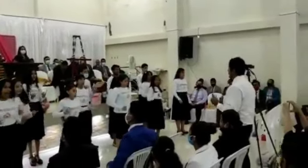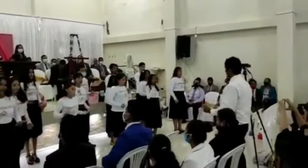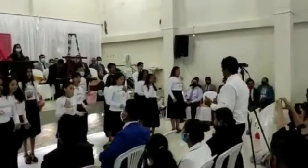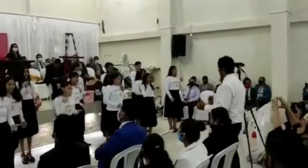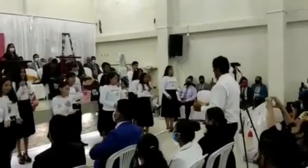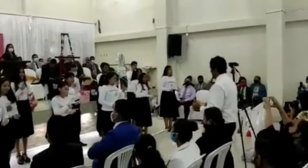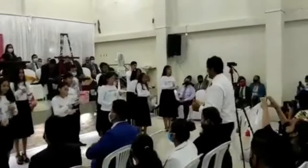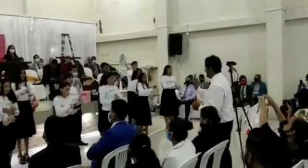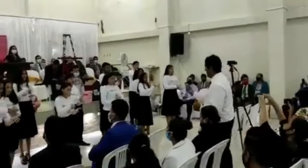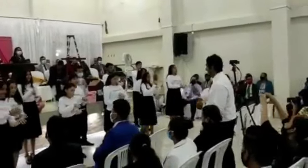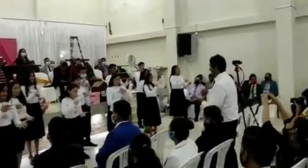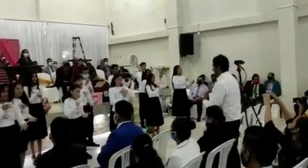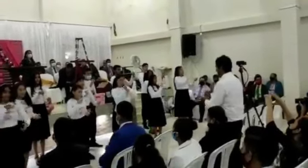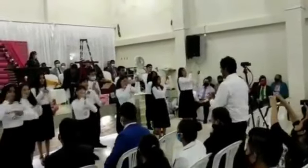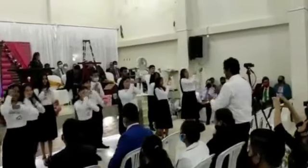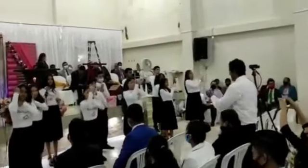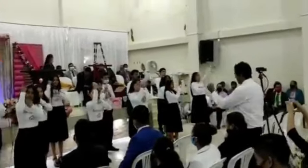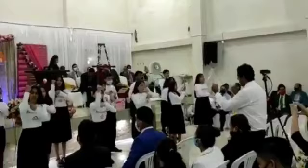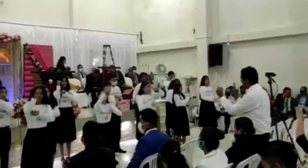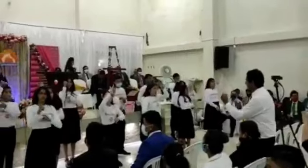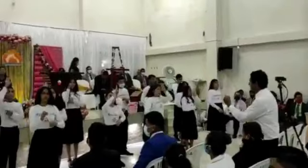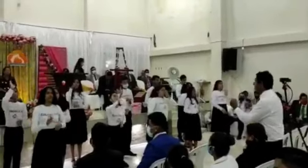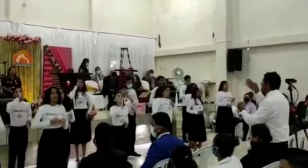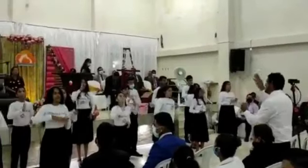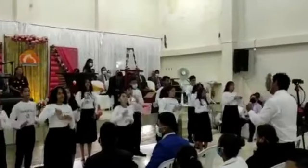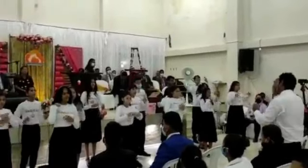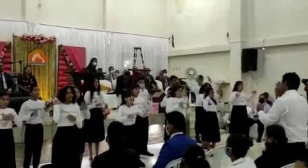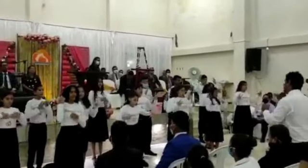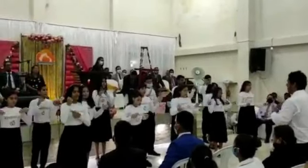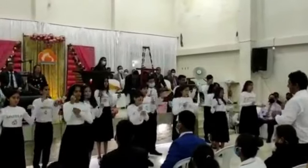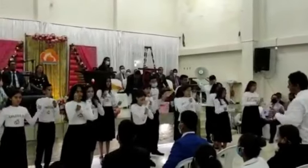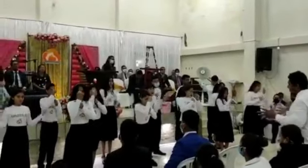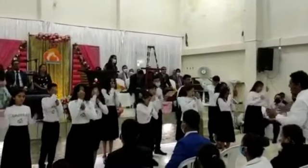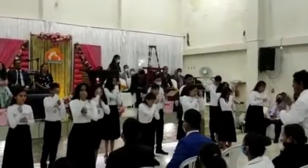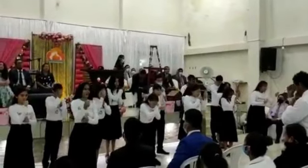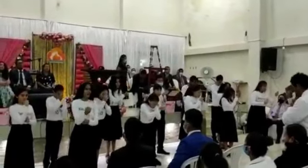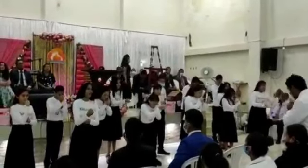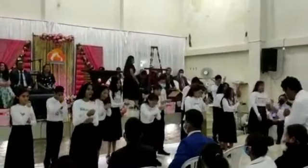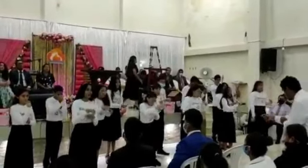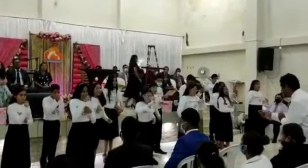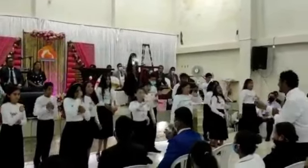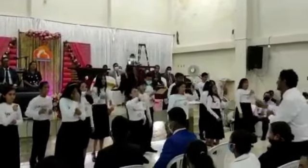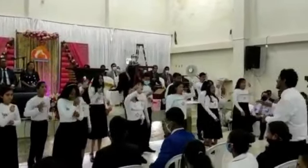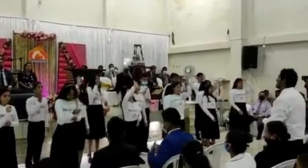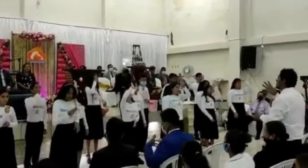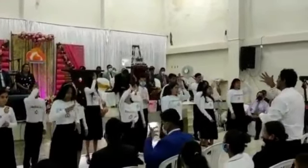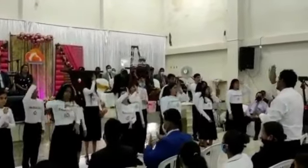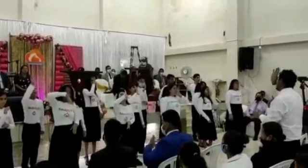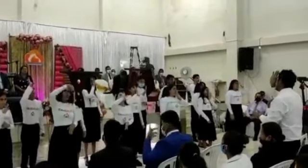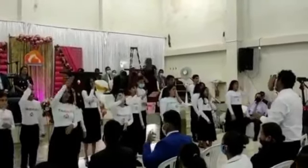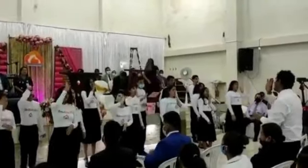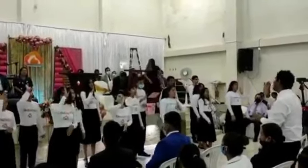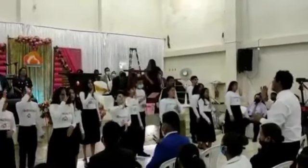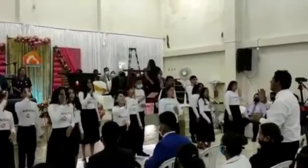Ahora dice el débil, fuerte soy en Dios, grande y majestuoso eres